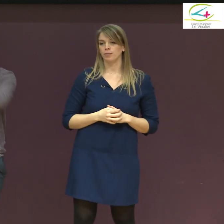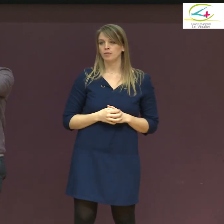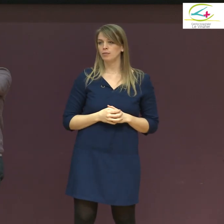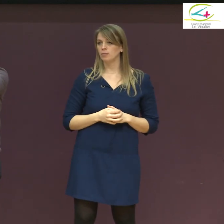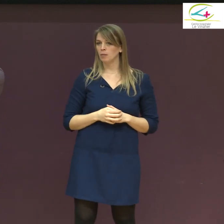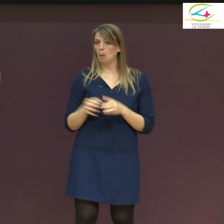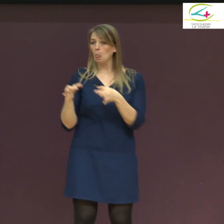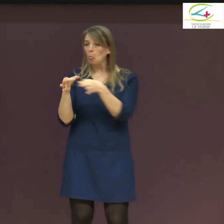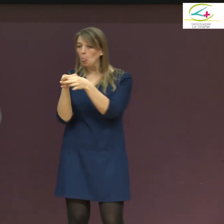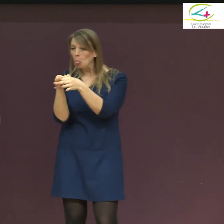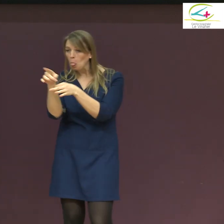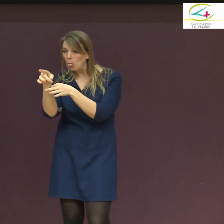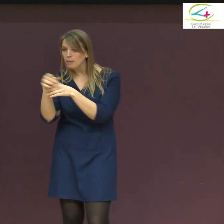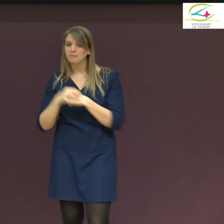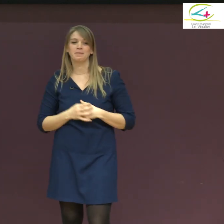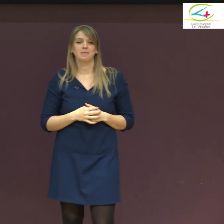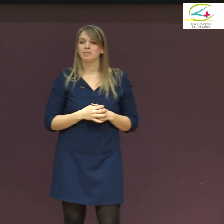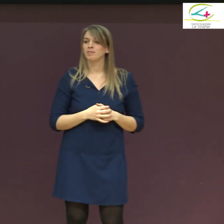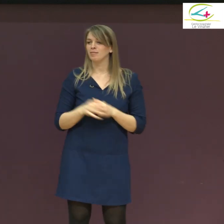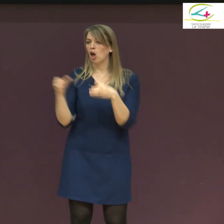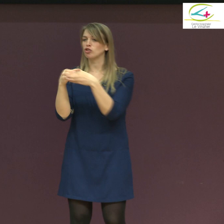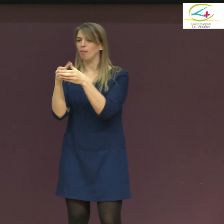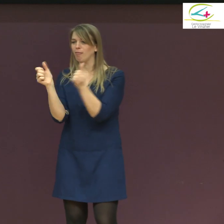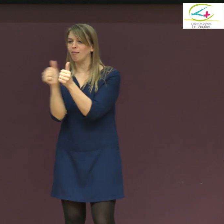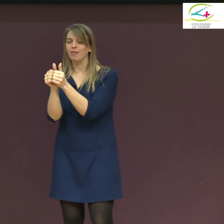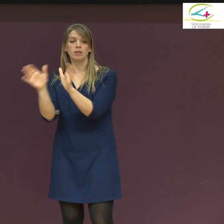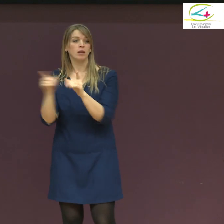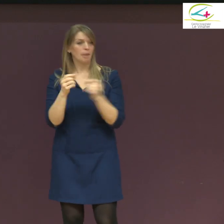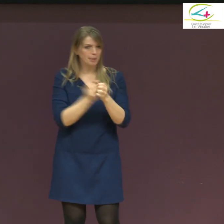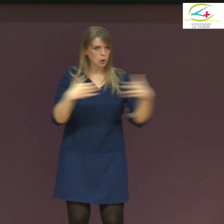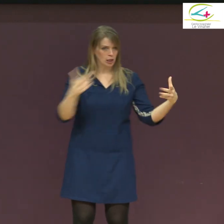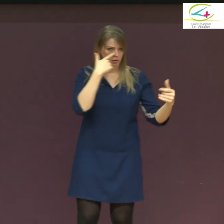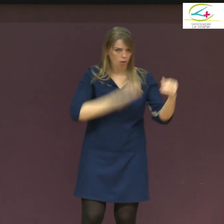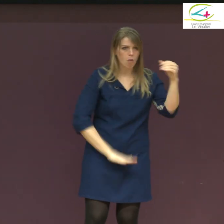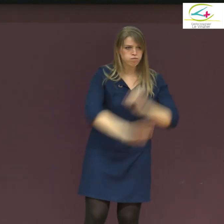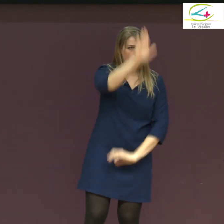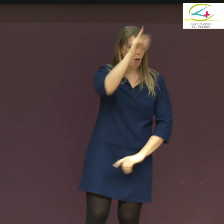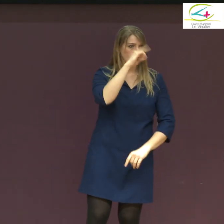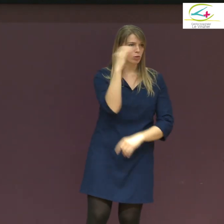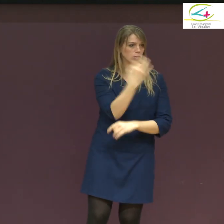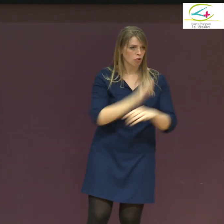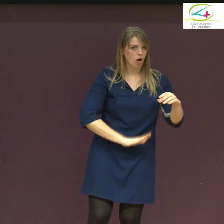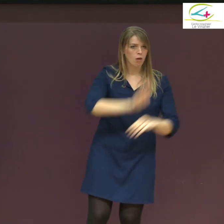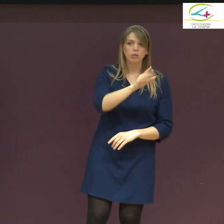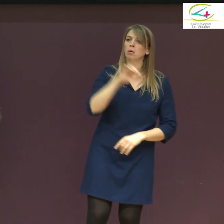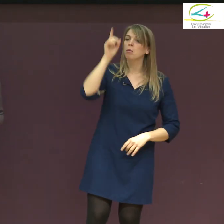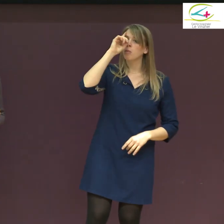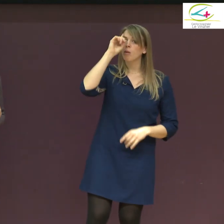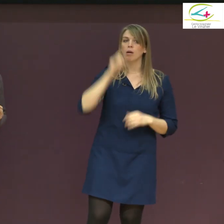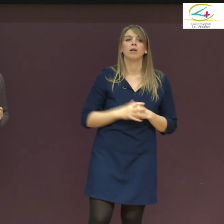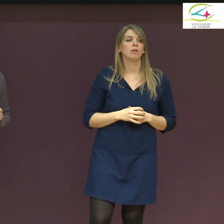Ah, il y a un petit groupe là de... Mettez-vous ensemble. Donc la majorité d'entre vous pense que le suicide augmente. Pourquoi alors?